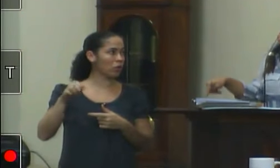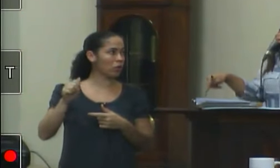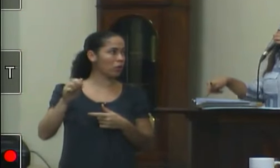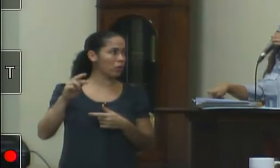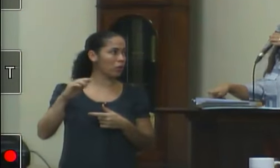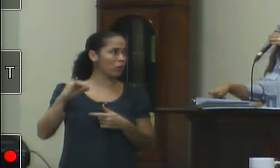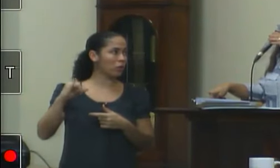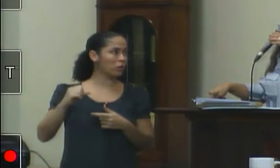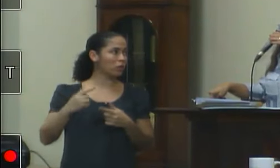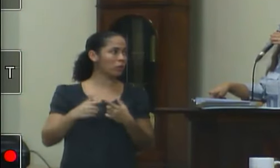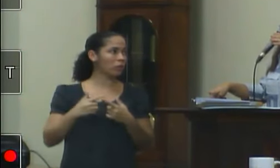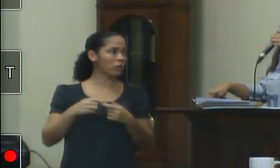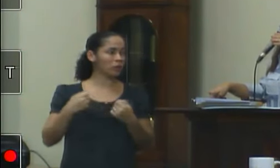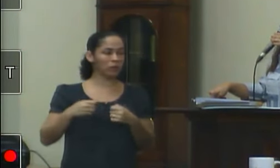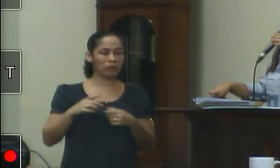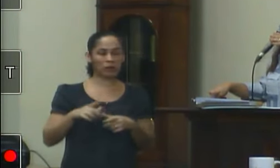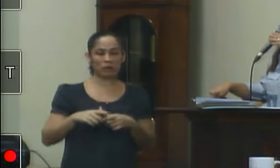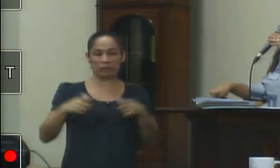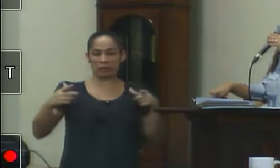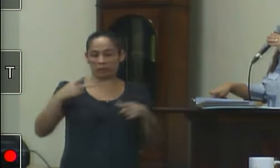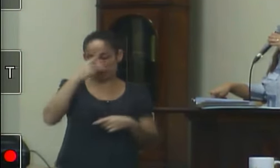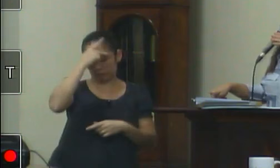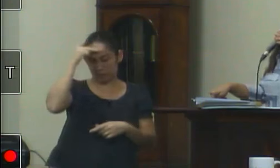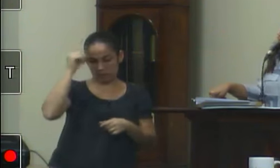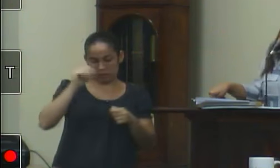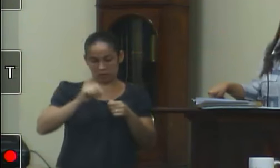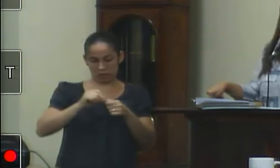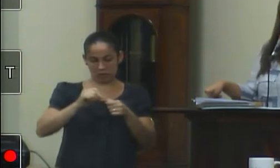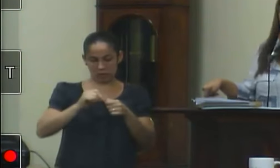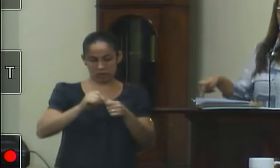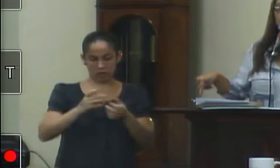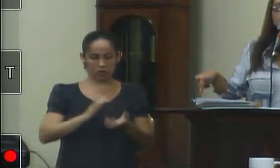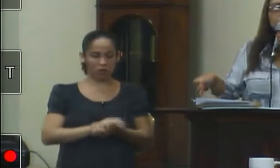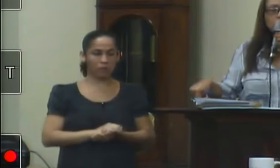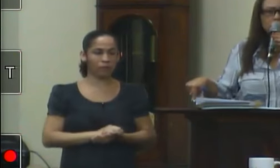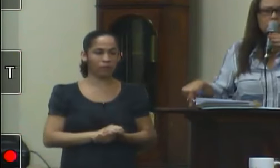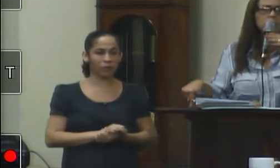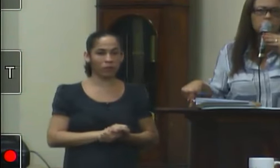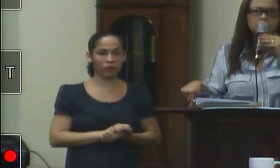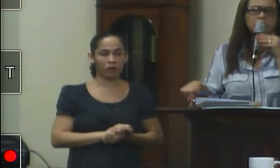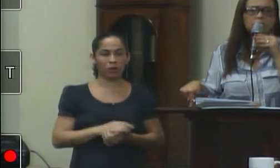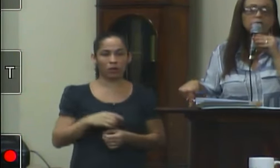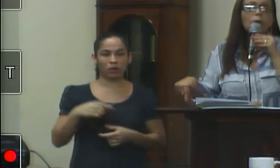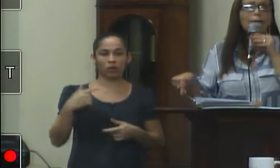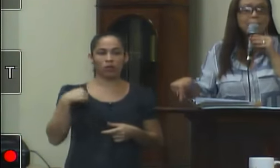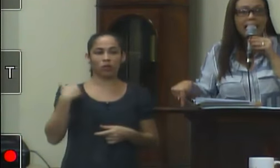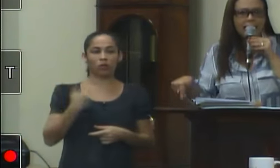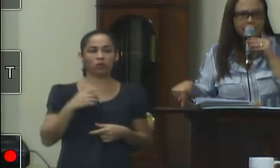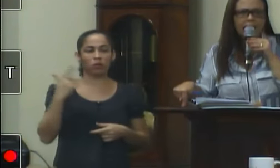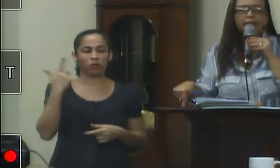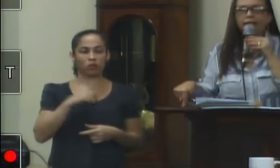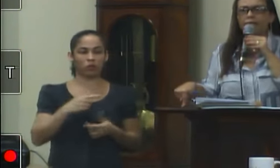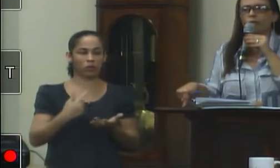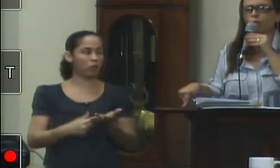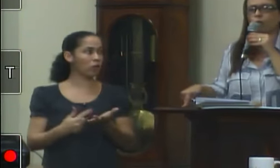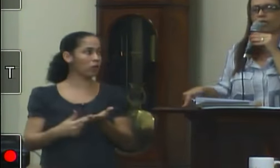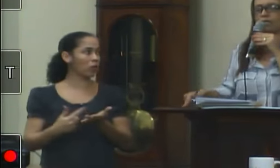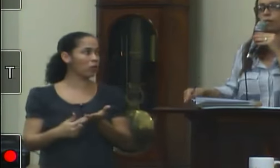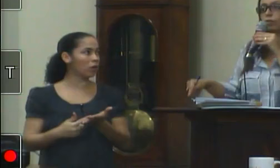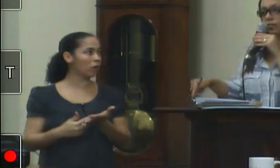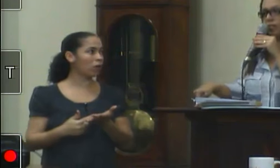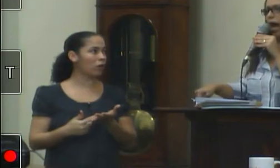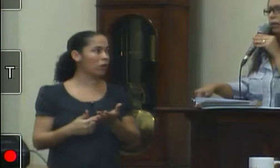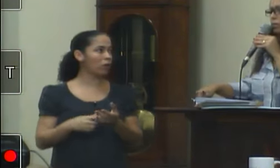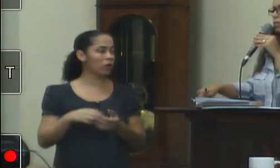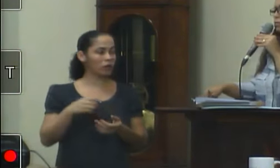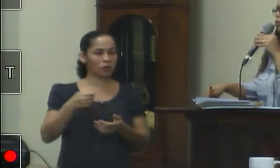miocárdica, que nós temos uma demanda grande dessa cintilografia miocárdica e não estamos conseguindo marcar, que é até uma obrigação